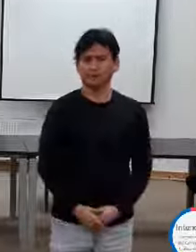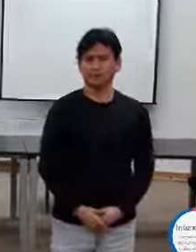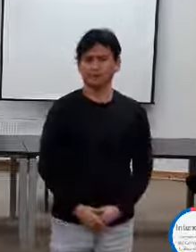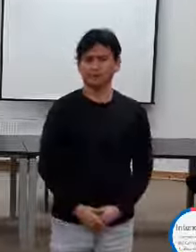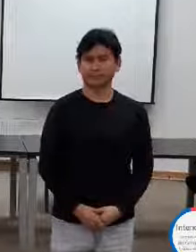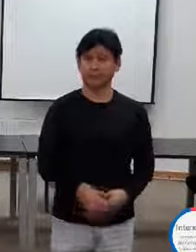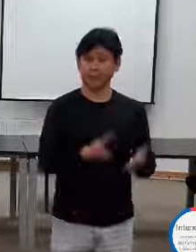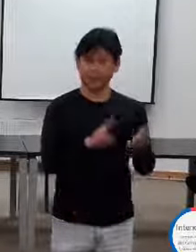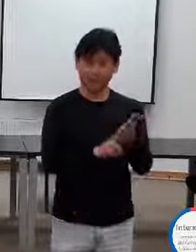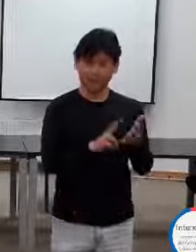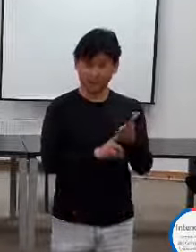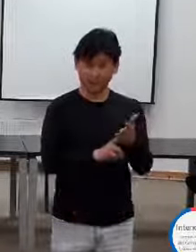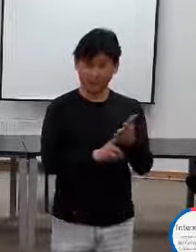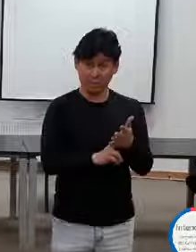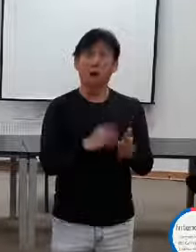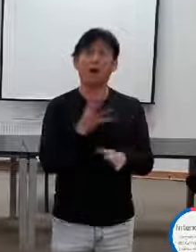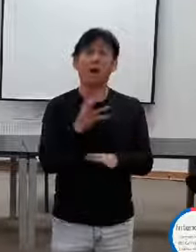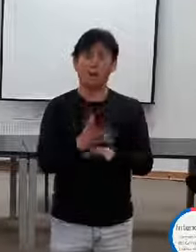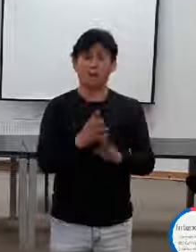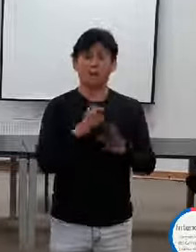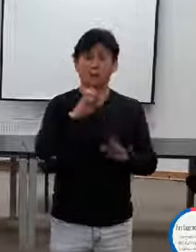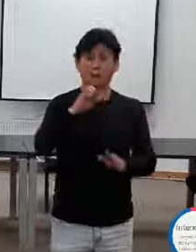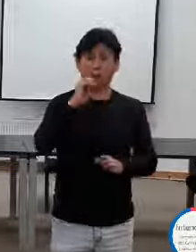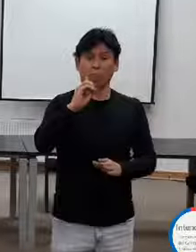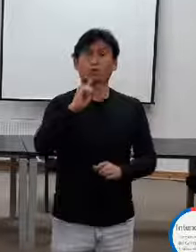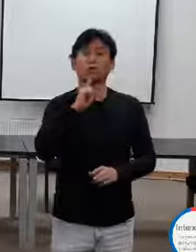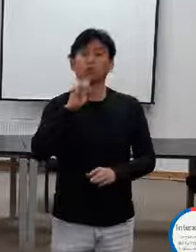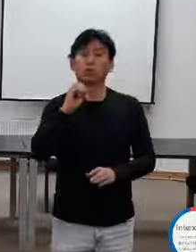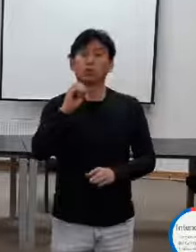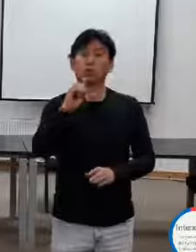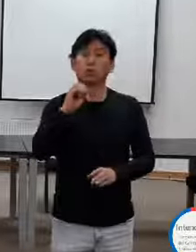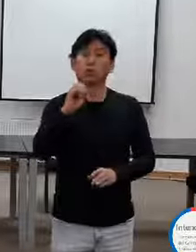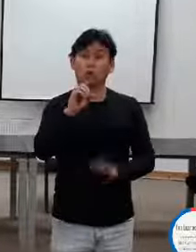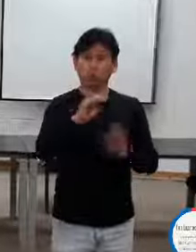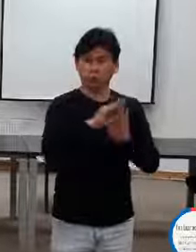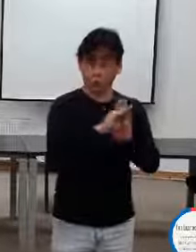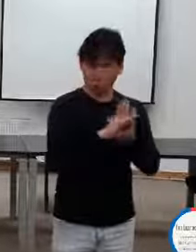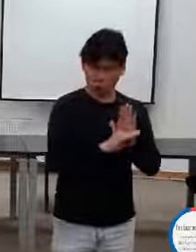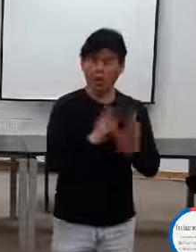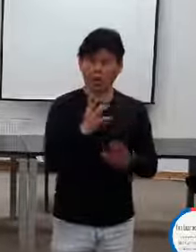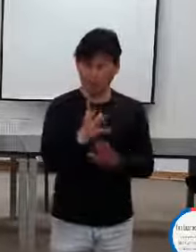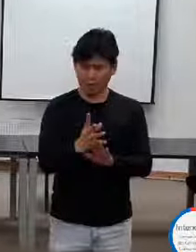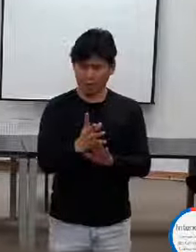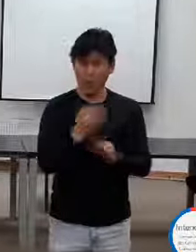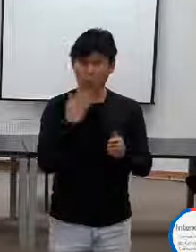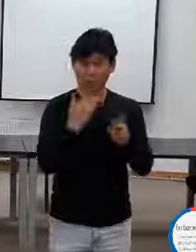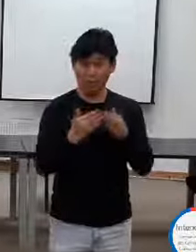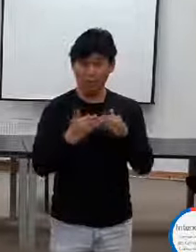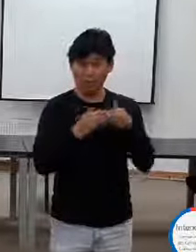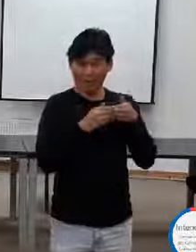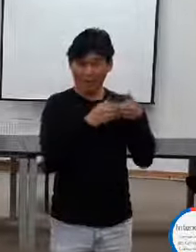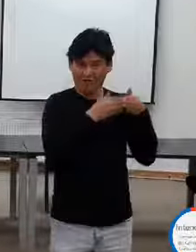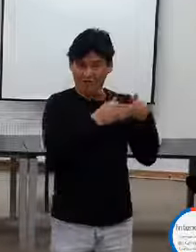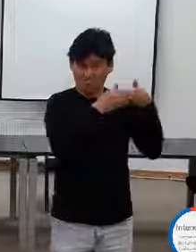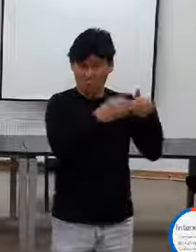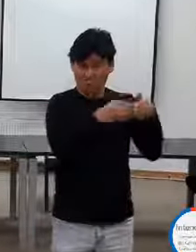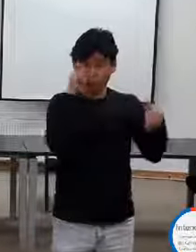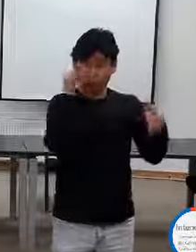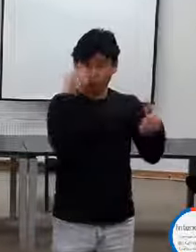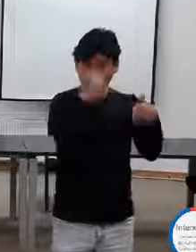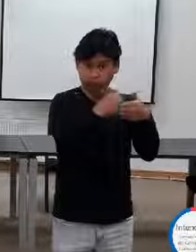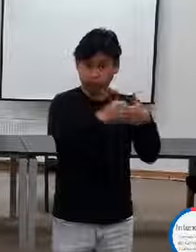La verdad es que existen protocolos súper estrictos cuando llegan este tipo de embarcaciones. Hay, de hecho, en el último